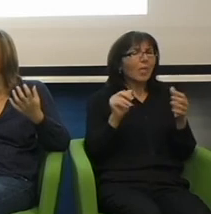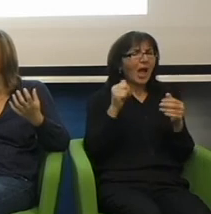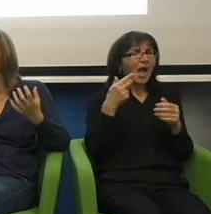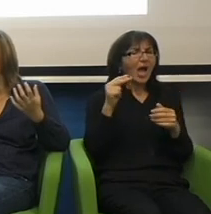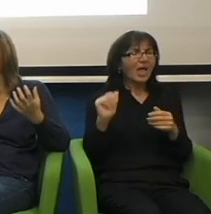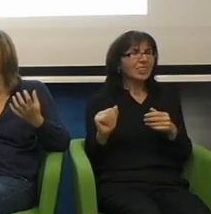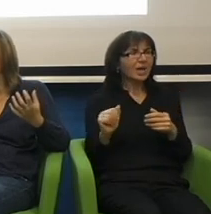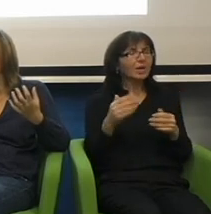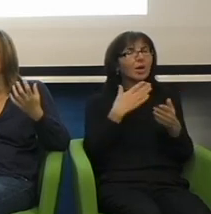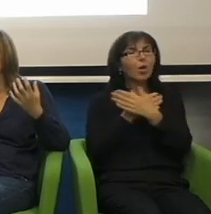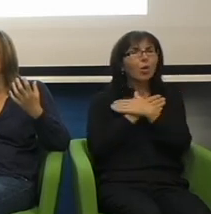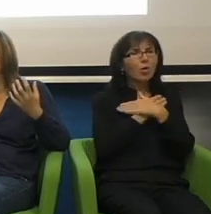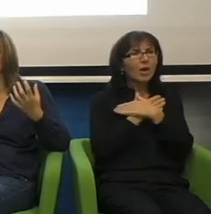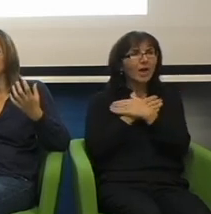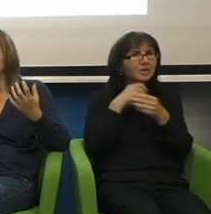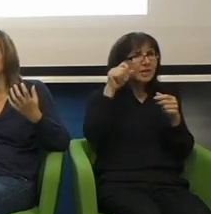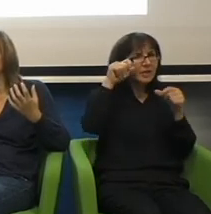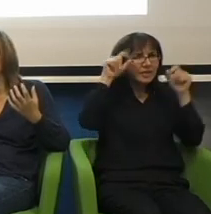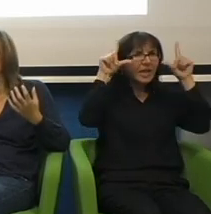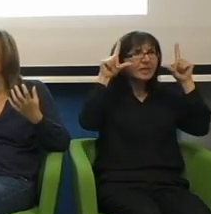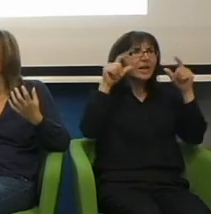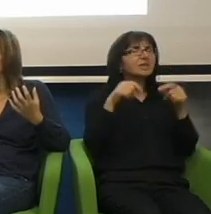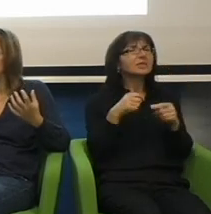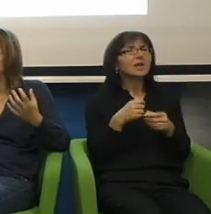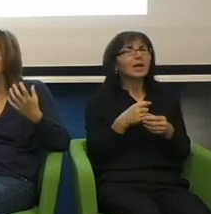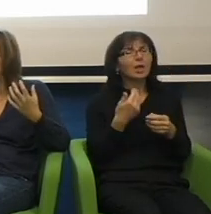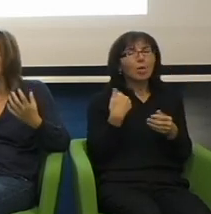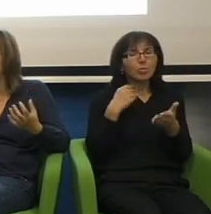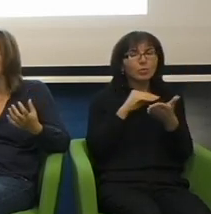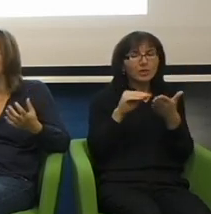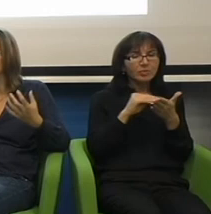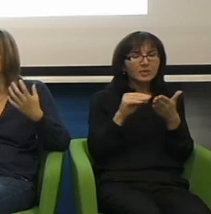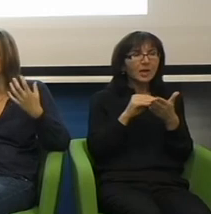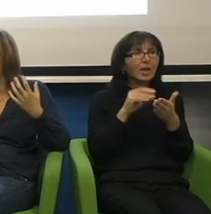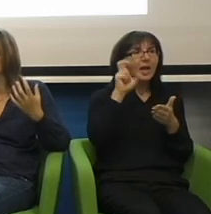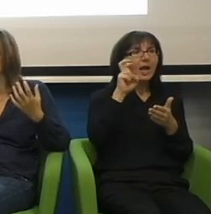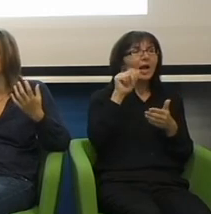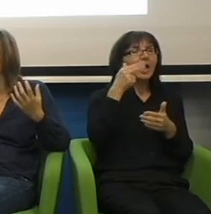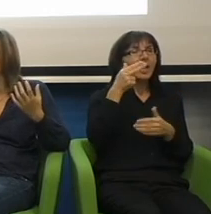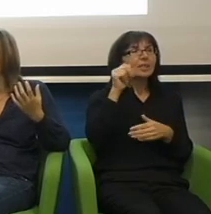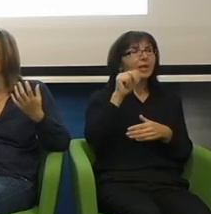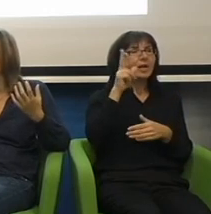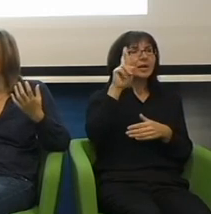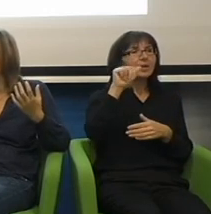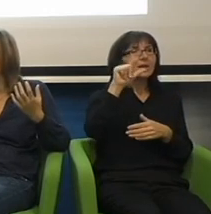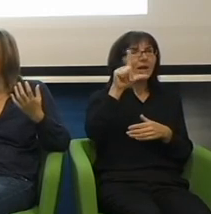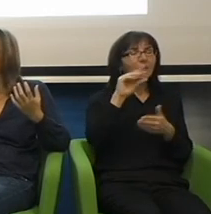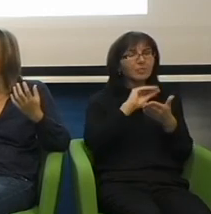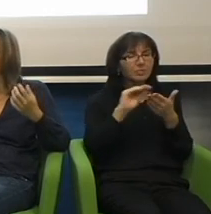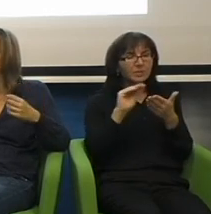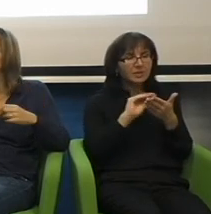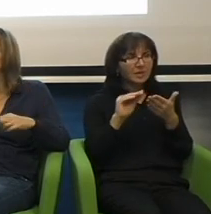A Anną szczególnie. O Annie Walentynowicz najbardziej poruszający reportaż, jaki czytałam, napisała Hanna Kral. Tomasz Jastrząb. Ale czy on się ukazał